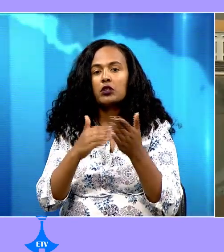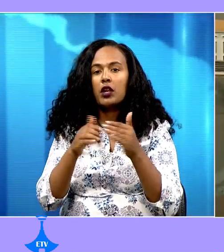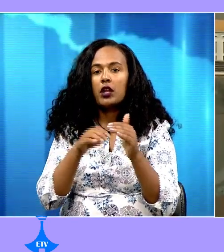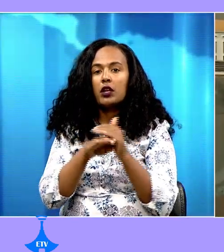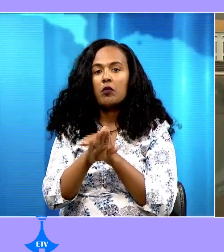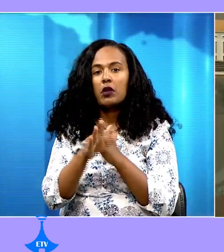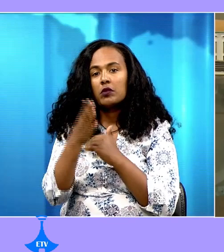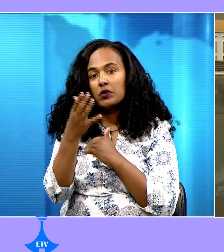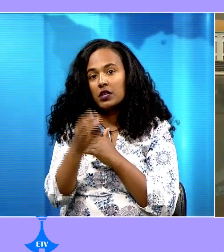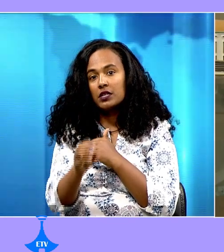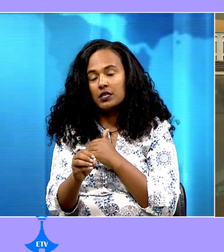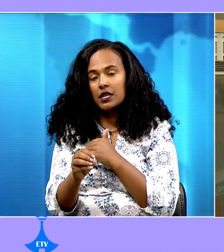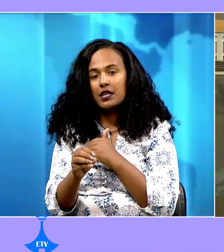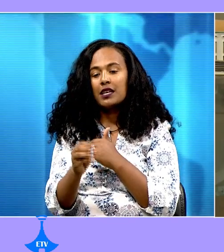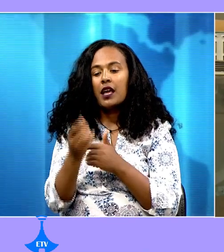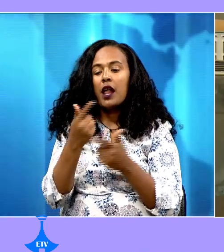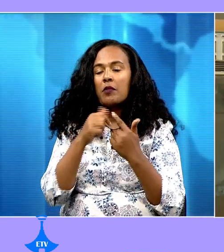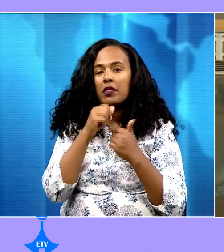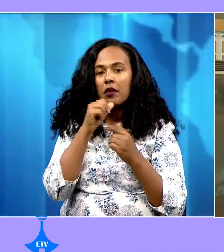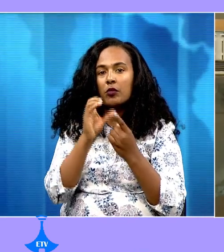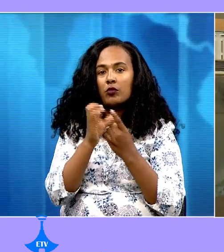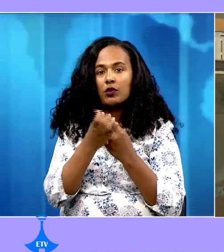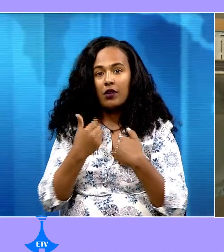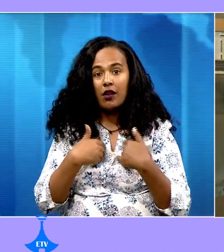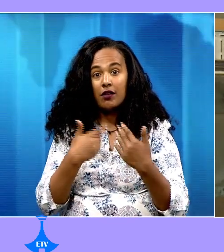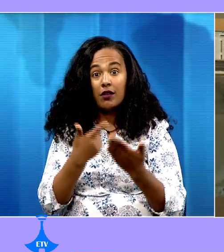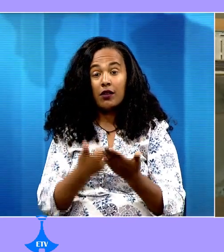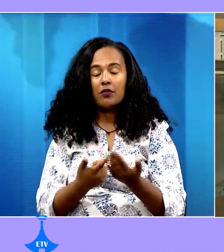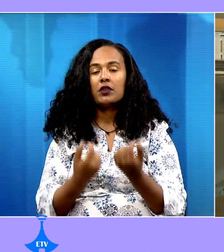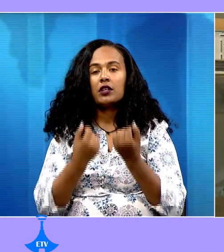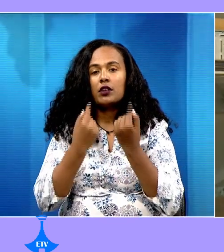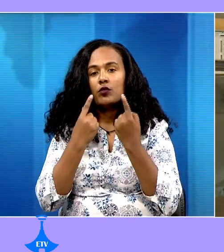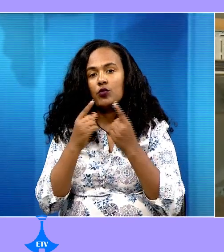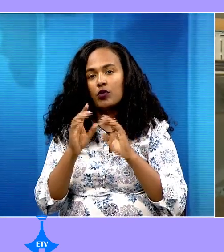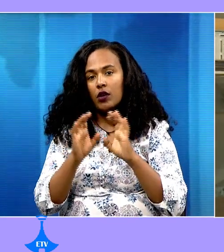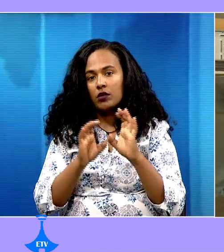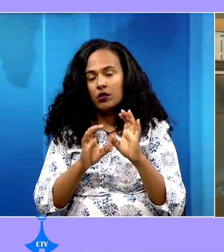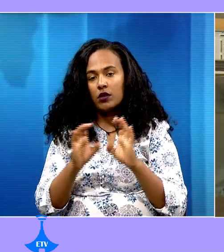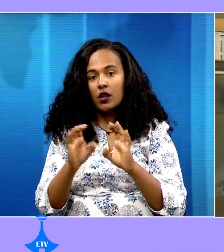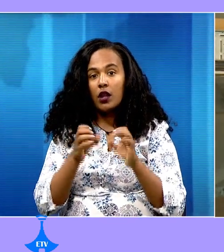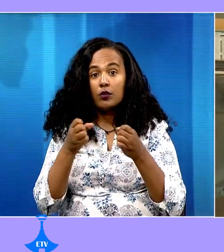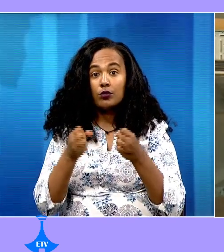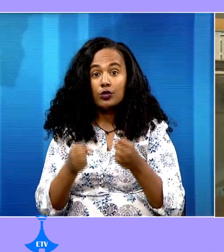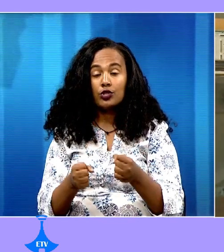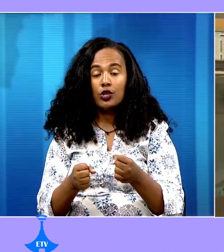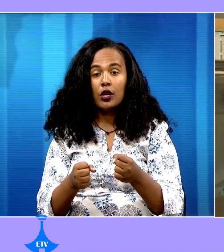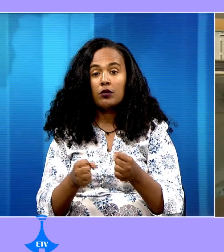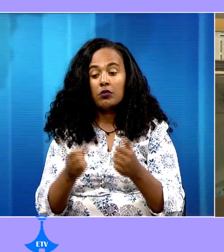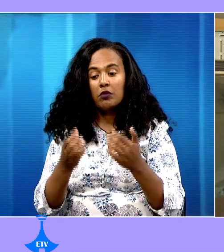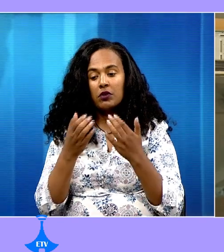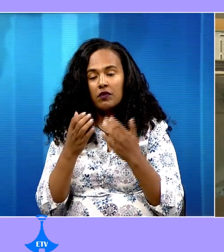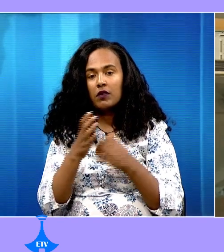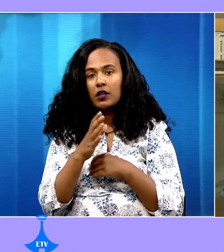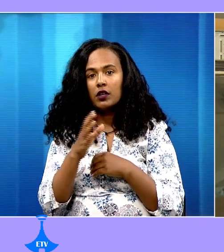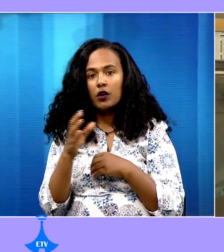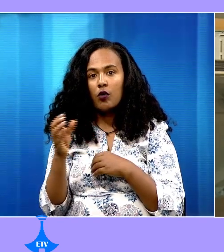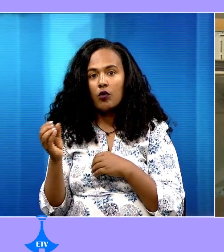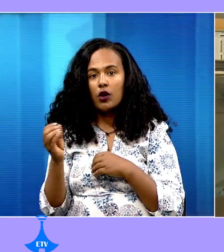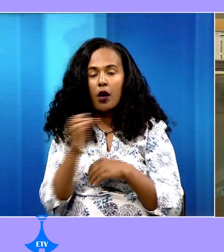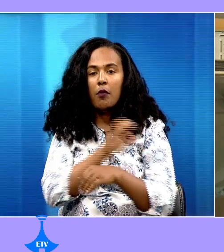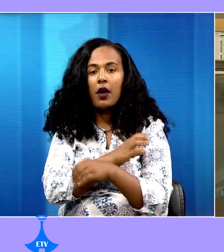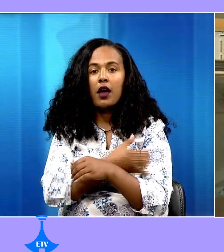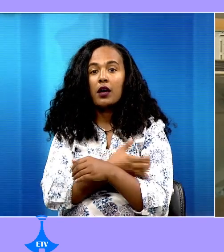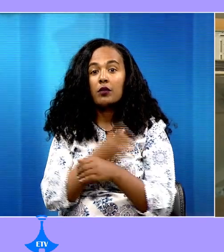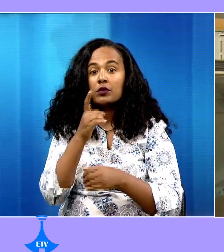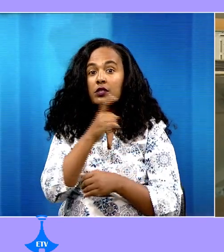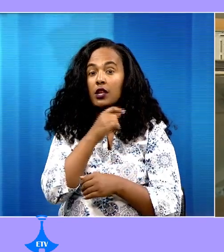ኢቭን ገዝተን ግባት ያልመጣበት ሁኔታ አለ። ስለዚህ እሱን እንዲረዱልን አድርገናል። ያው እንግዲህ ቢቻል በምንፈልገውና በአቅሙ እያመረተ ስላልሆነ አሁን